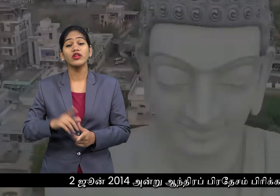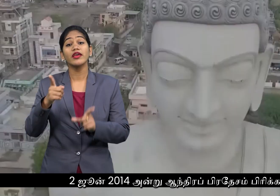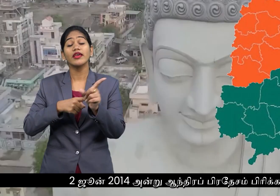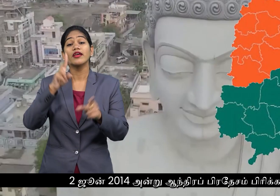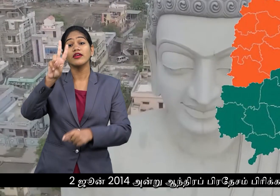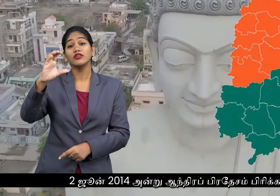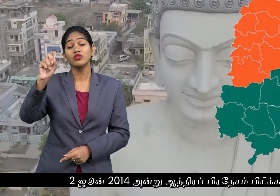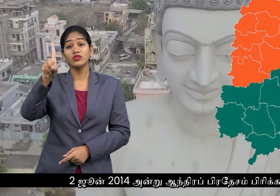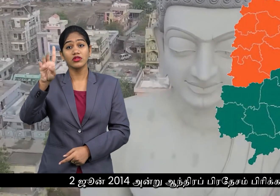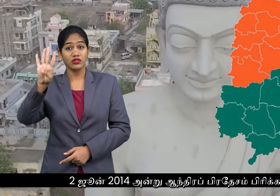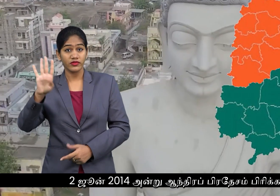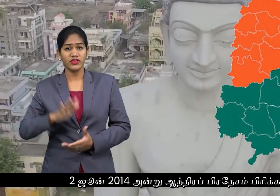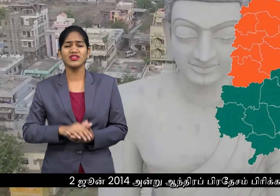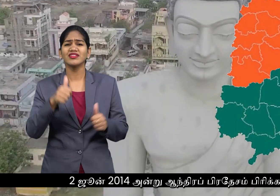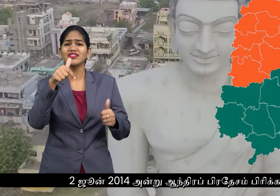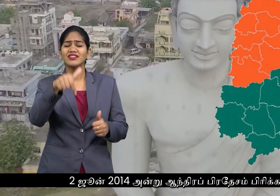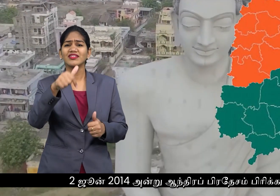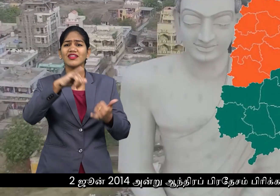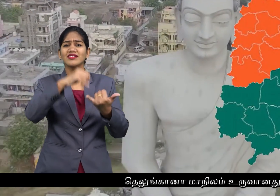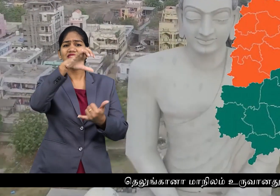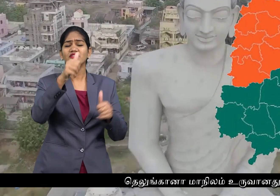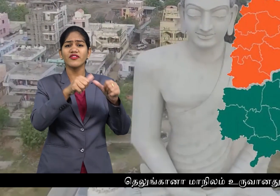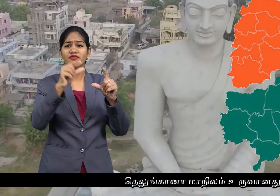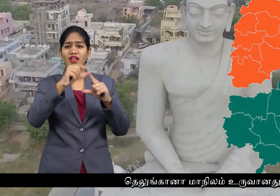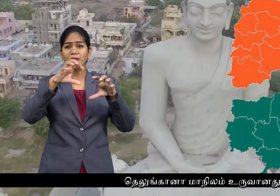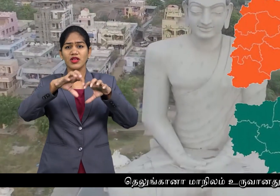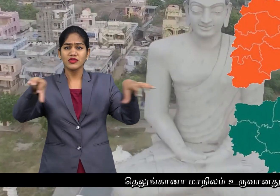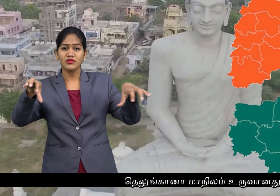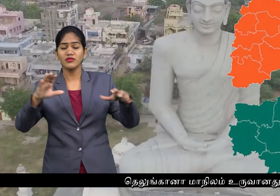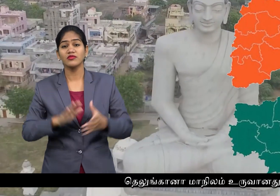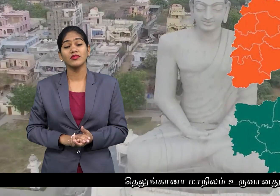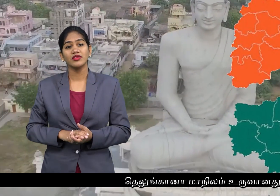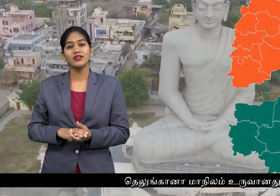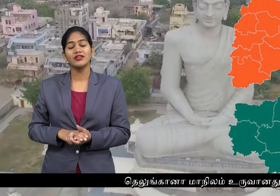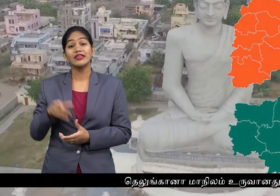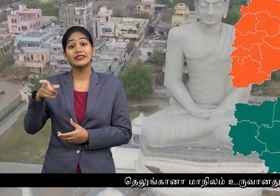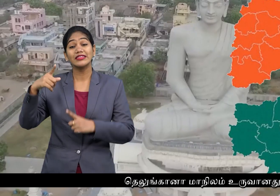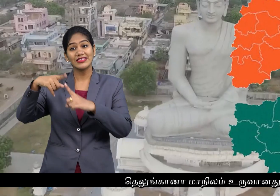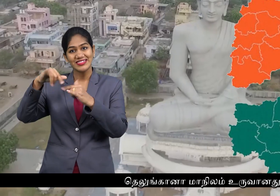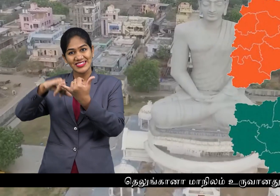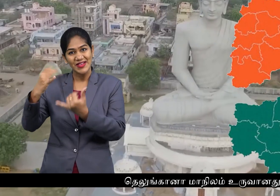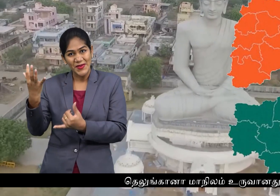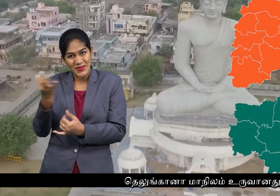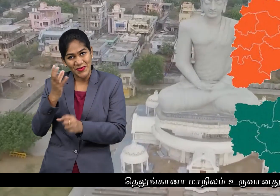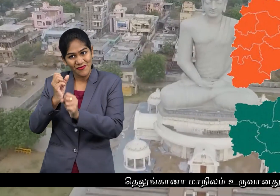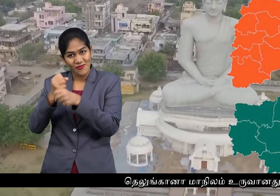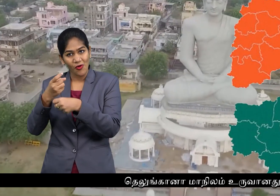2014 அன்று ஆந்திர பிரதேசம் பிரிக்கப்பட்டு புதிய தெலுங்கானா மாநிலம் உருவானது.